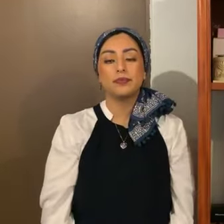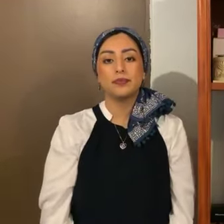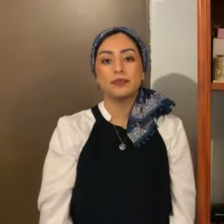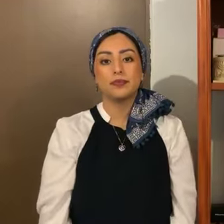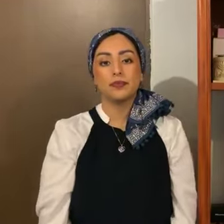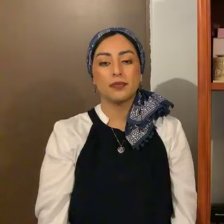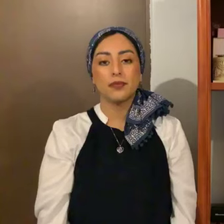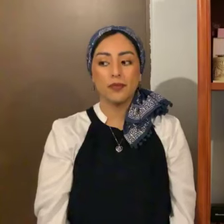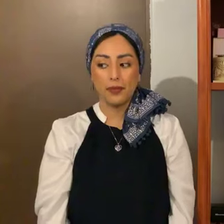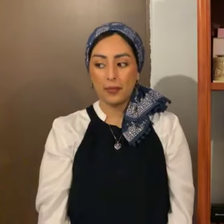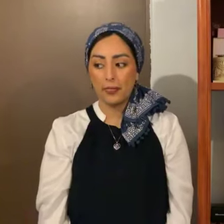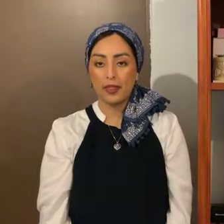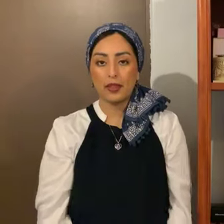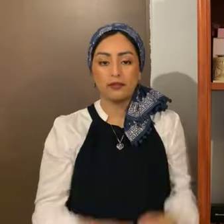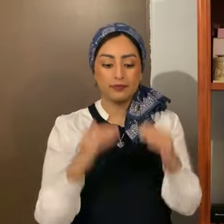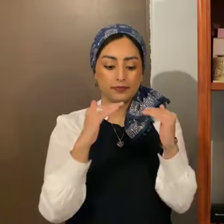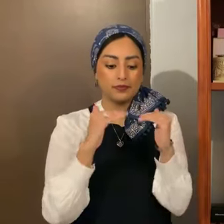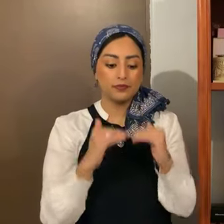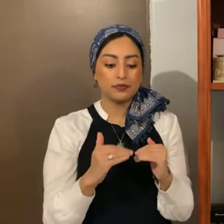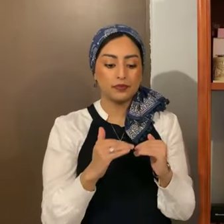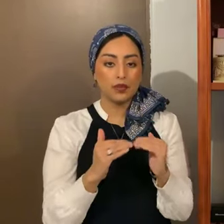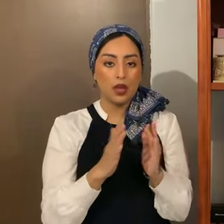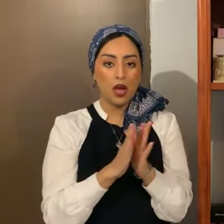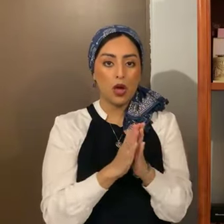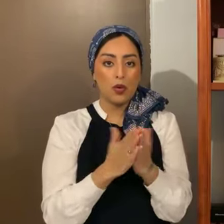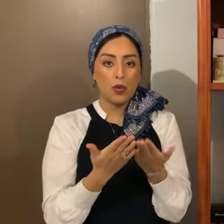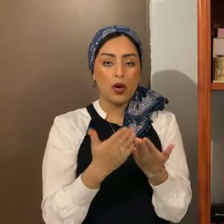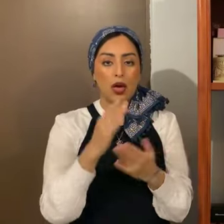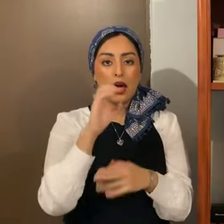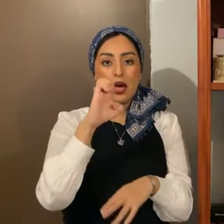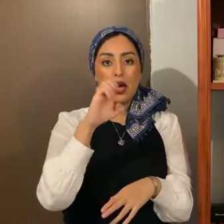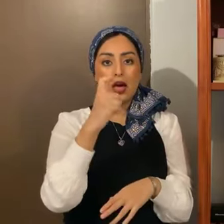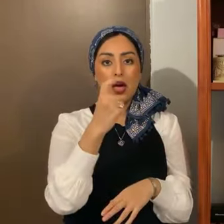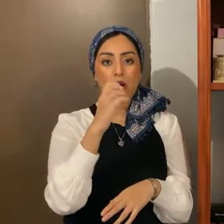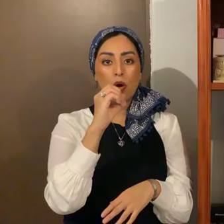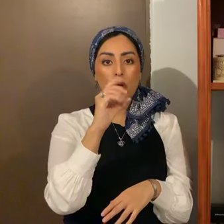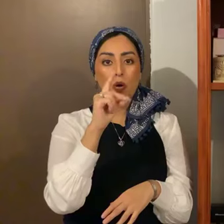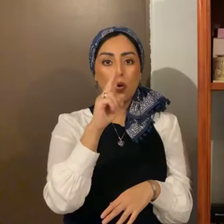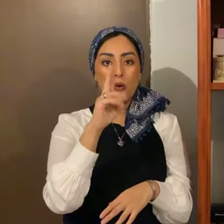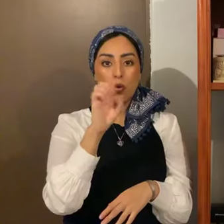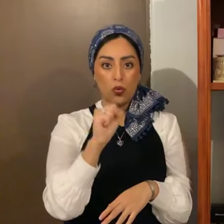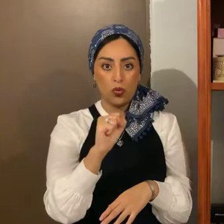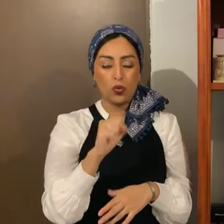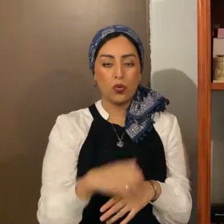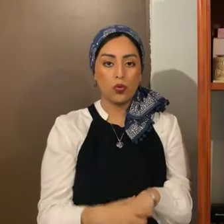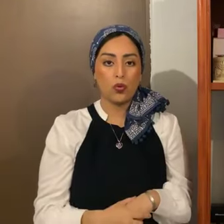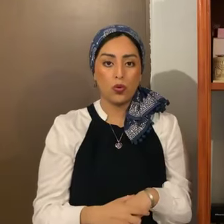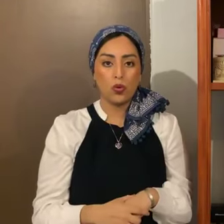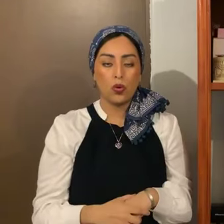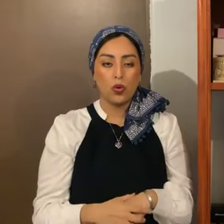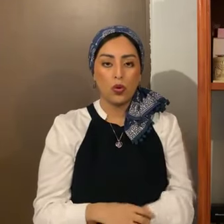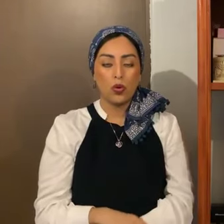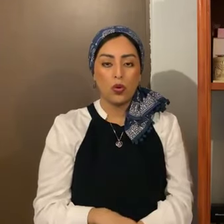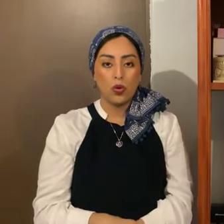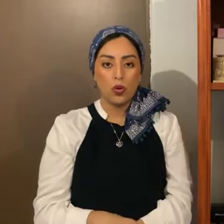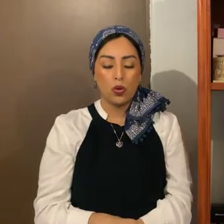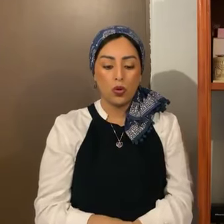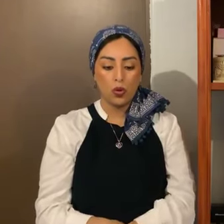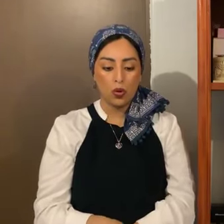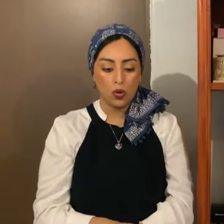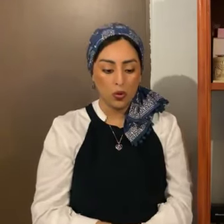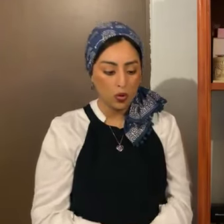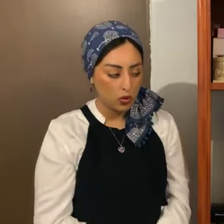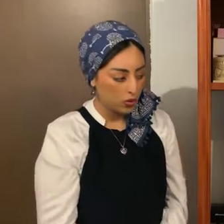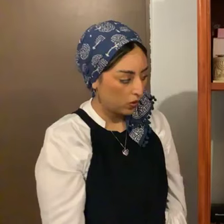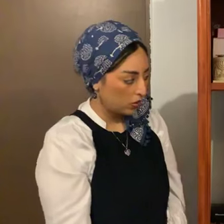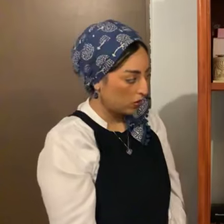Déjenle una hojita ahí y vamos al libro del Éxodo. Vamos a utilizar mucho la Torah ahora. La Torah son los 5